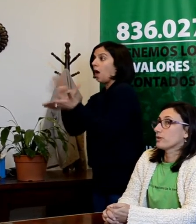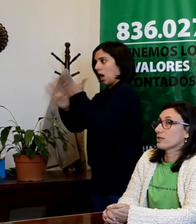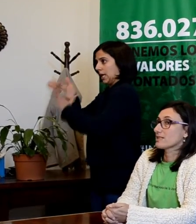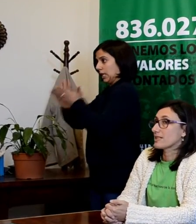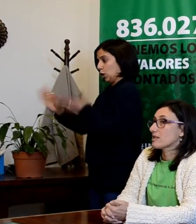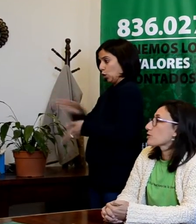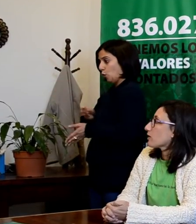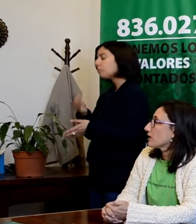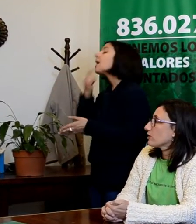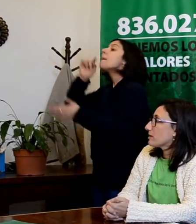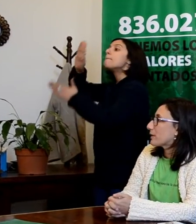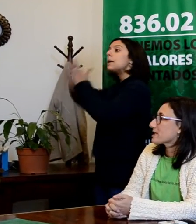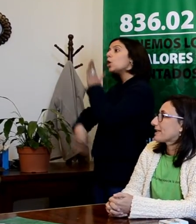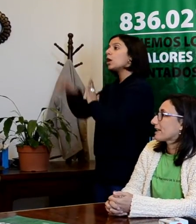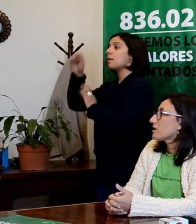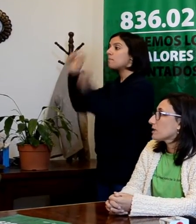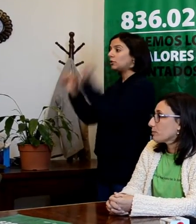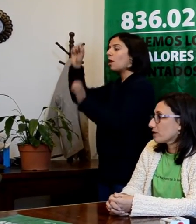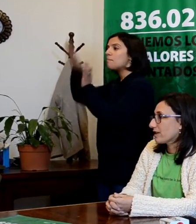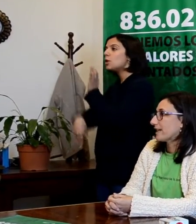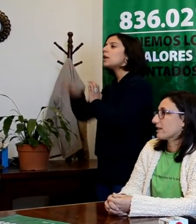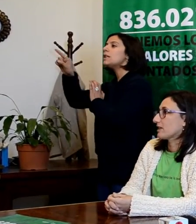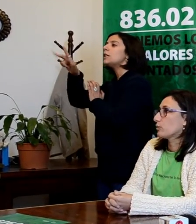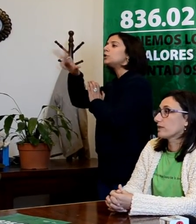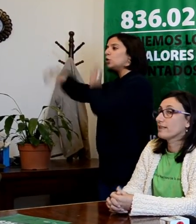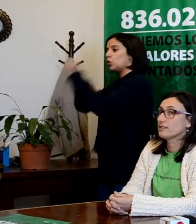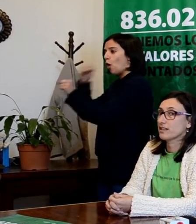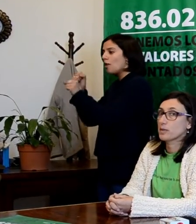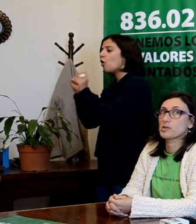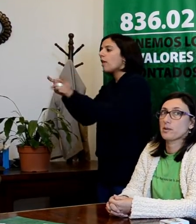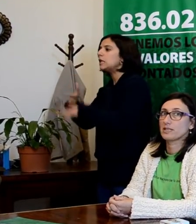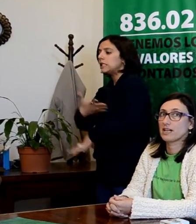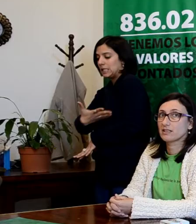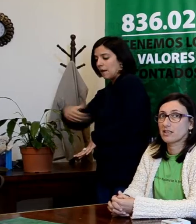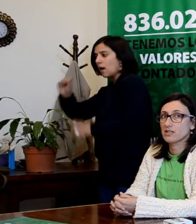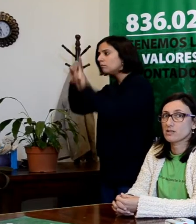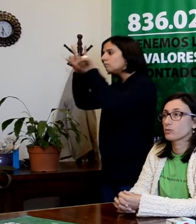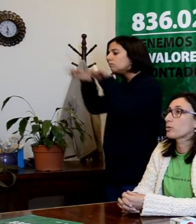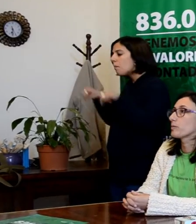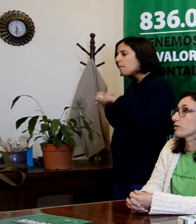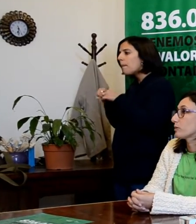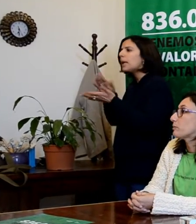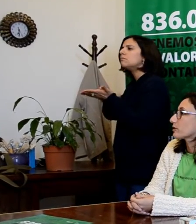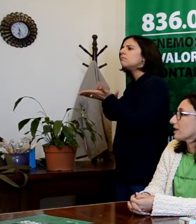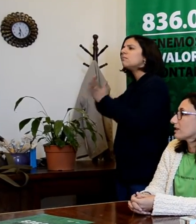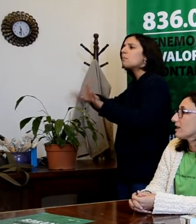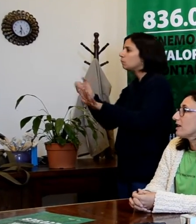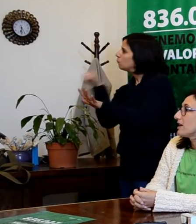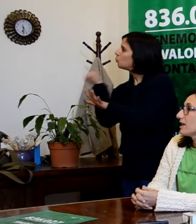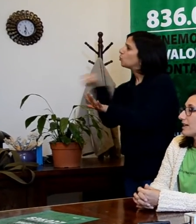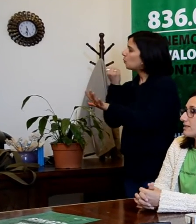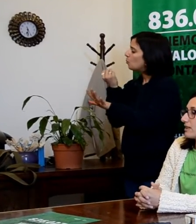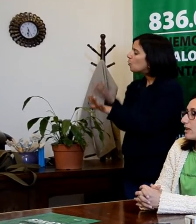Todos los menores de 18 años deben presentar el mismo día de la carrera un deslinde de responsabilidad, que es un documento muy importante